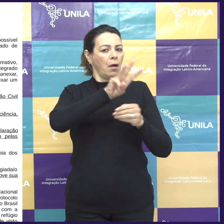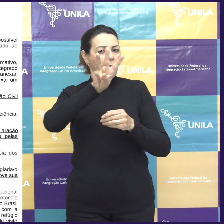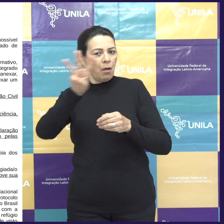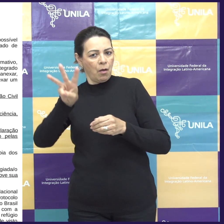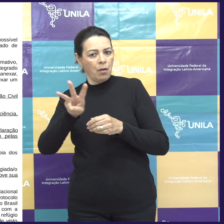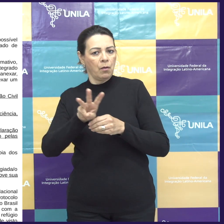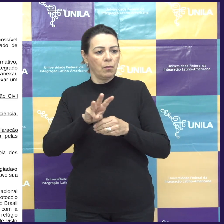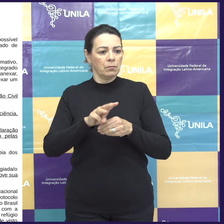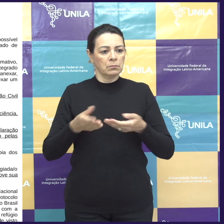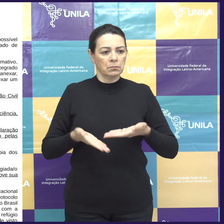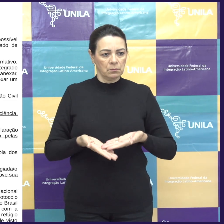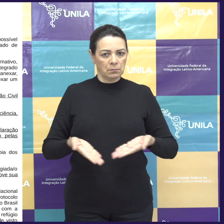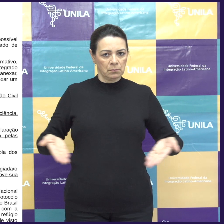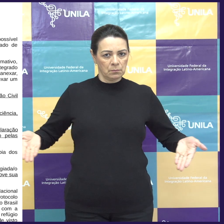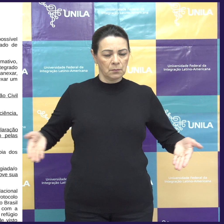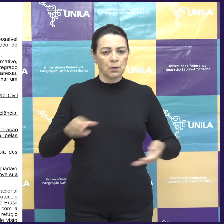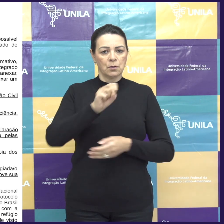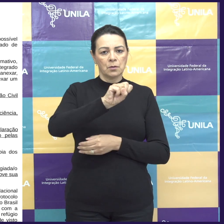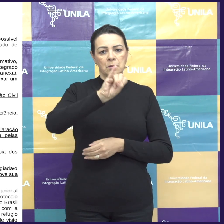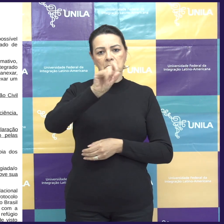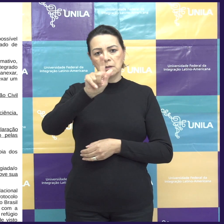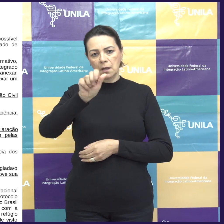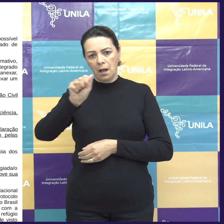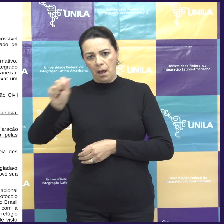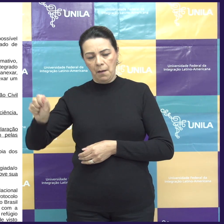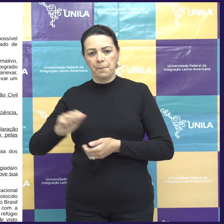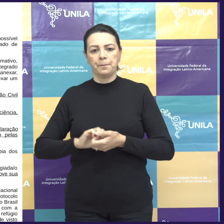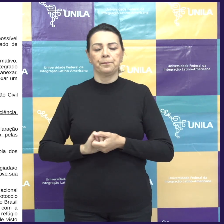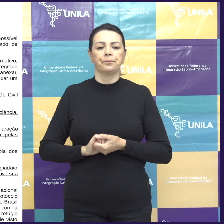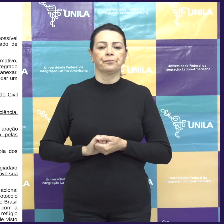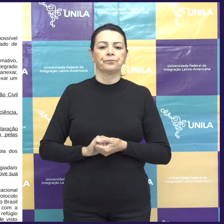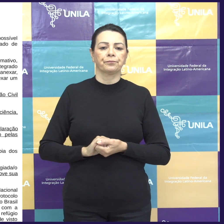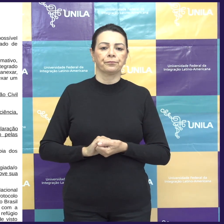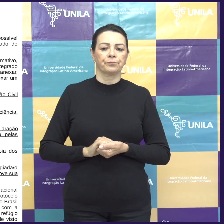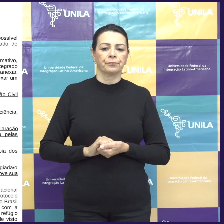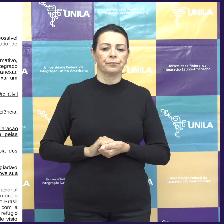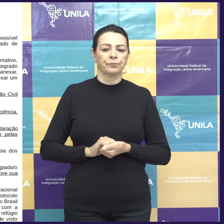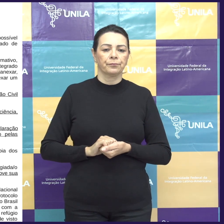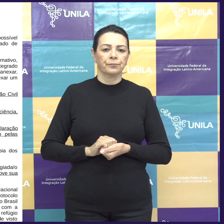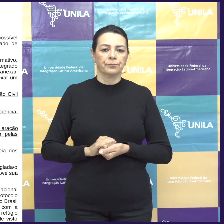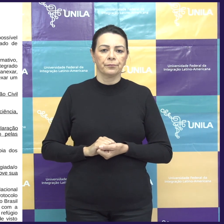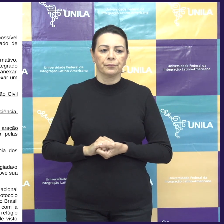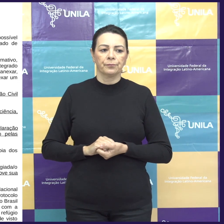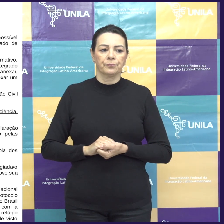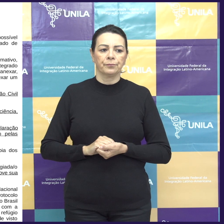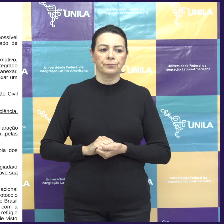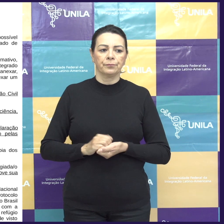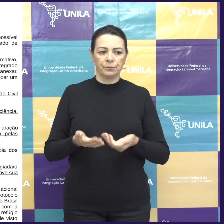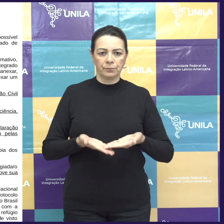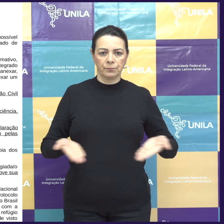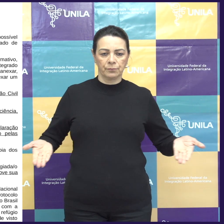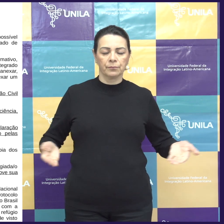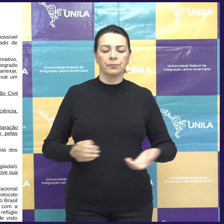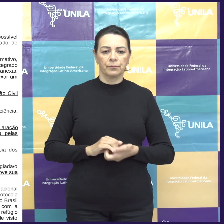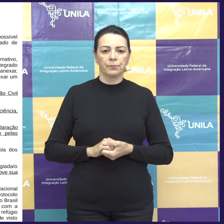de Inscrições no Sistema Integrado de Gestão de Atividades Acadêmicas, SIGAA, da UNILA.